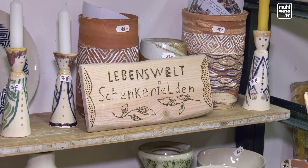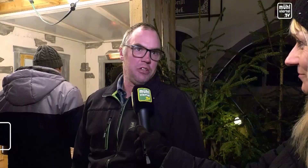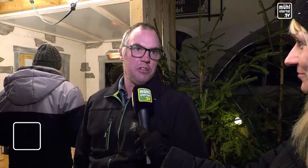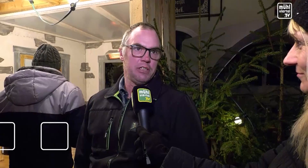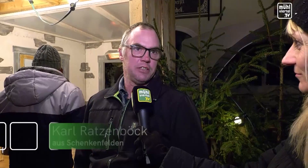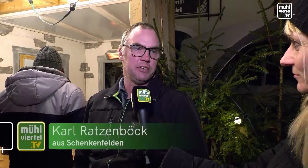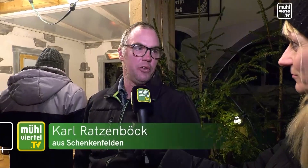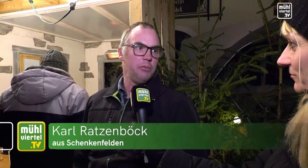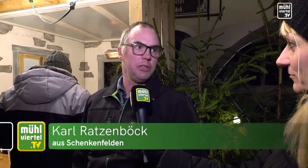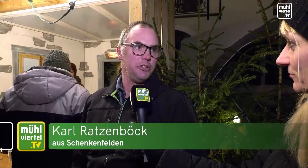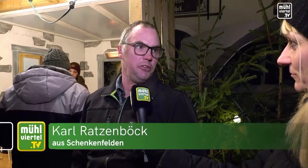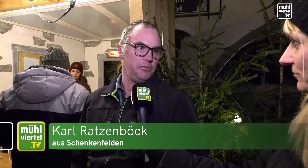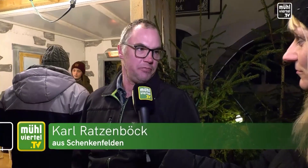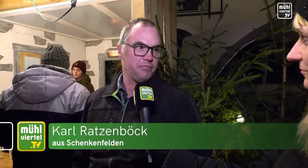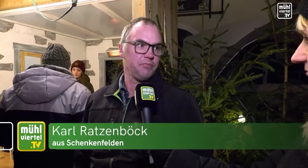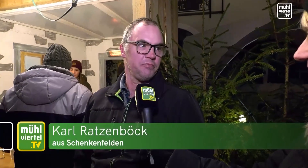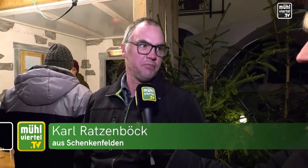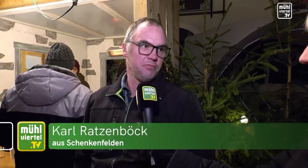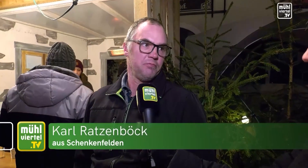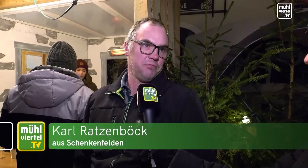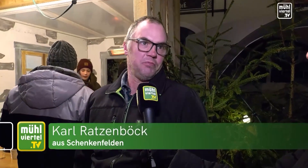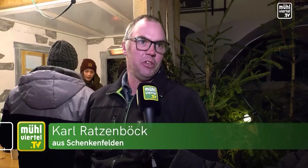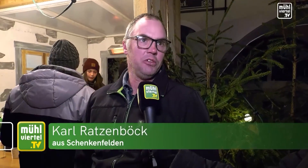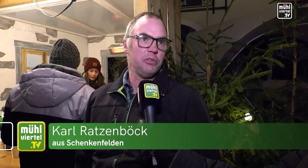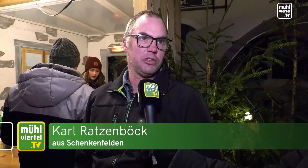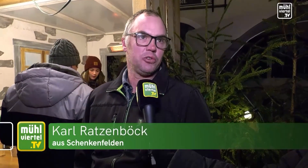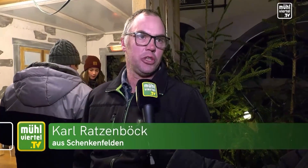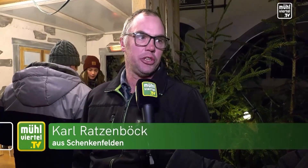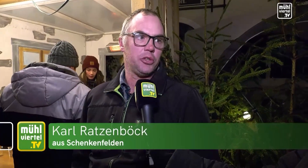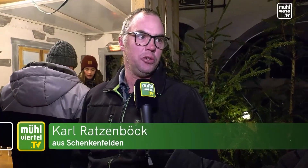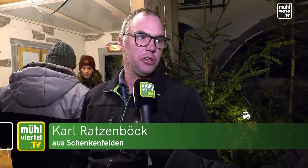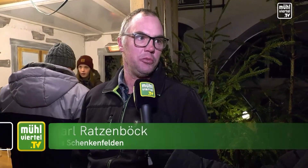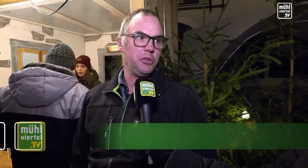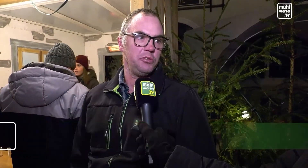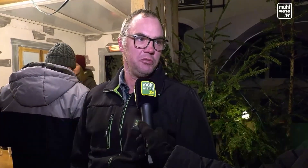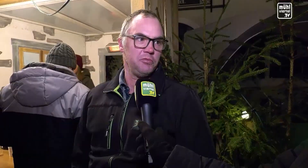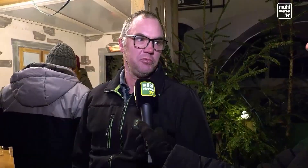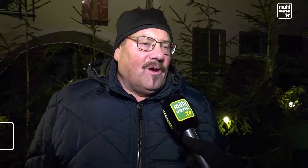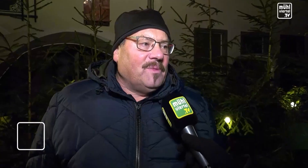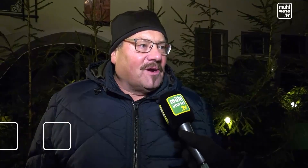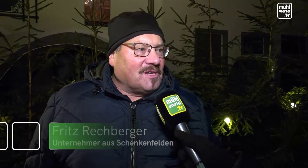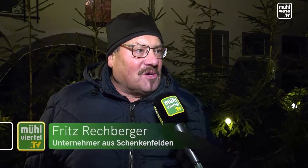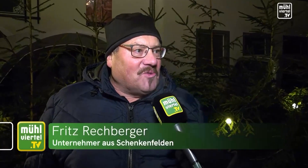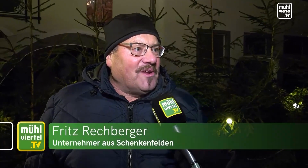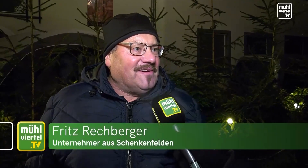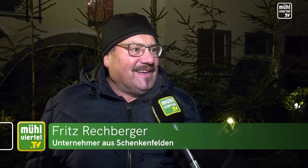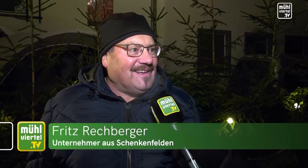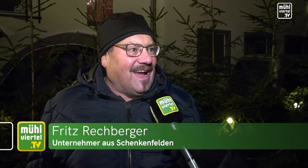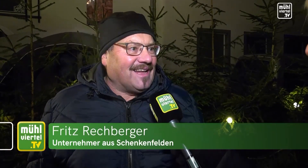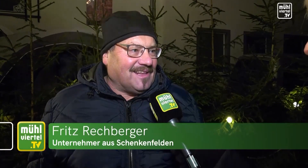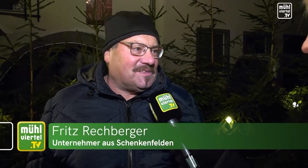kann. Weil es in der Heimat ist. Ja, und weil sie so schöne Sachen haben. Ja, mir taugt das schon